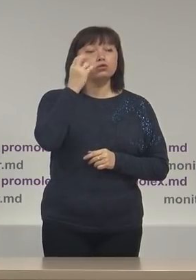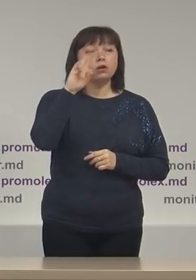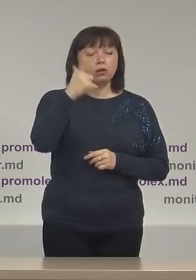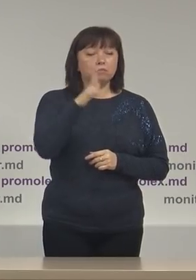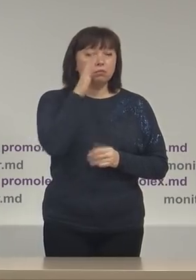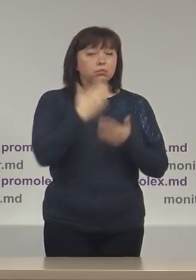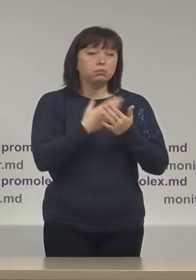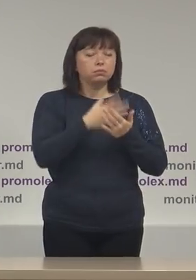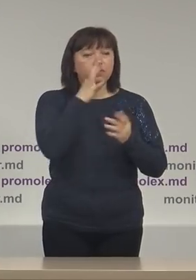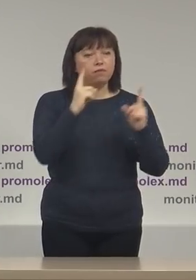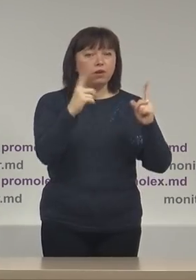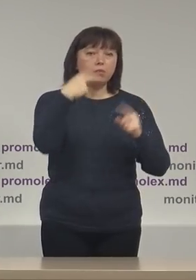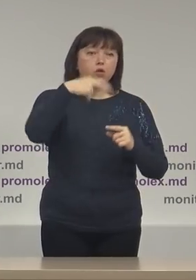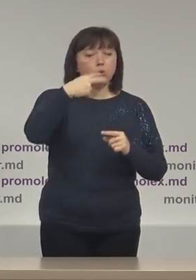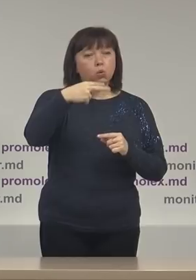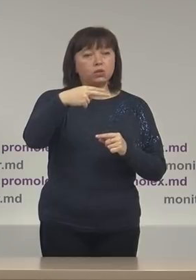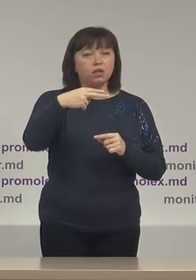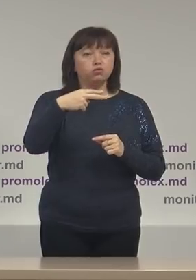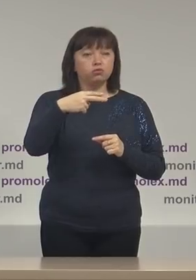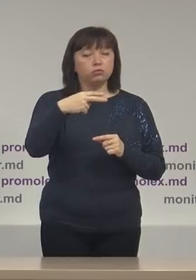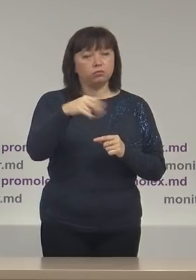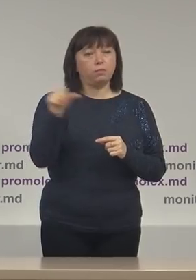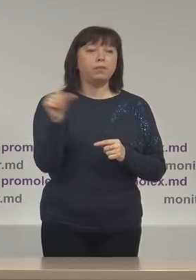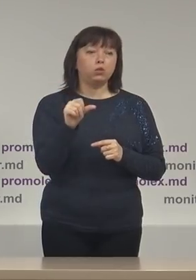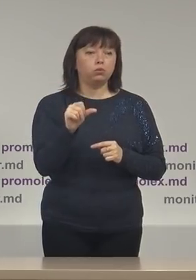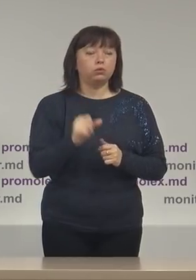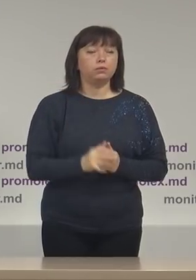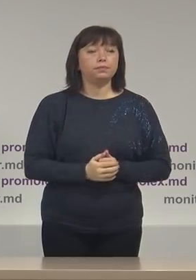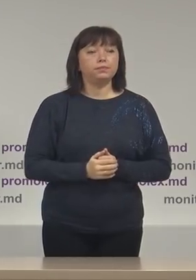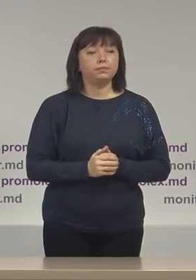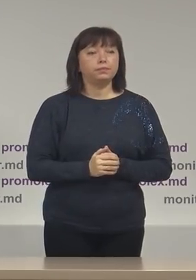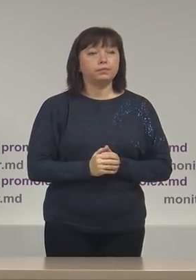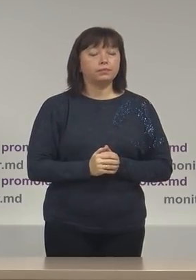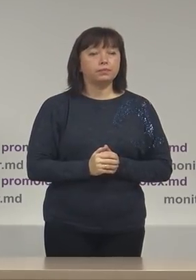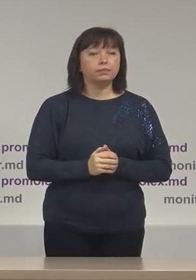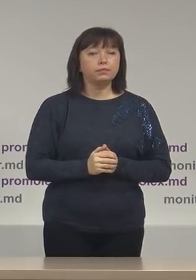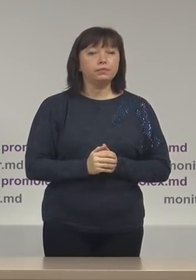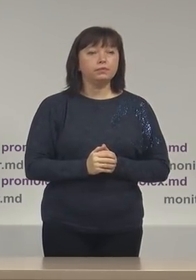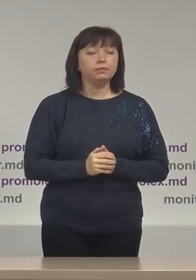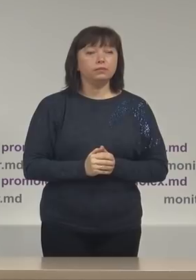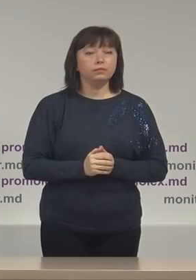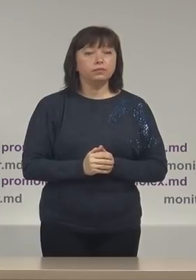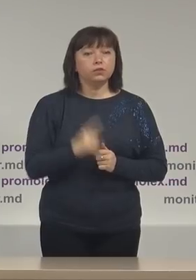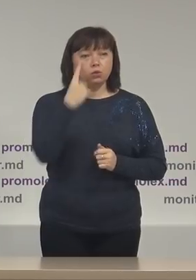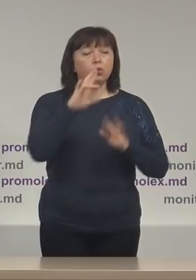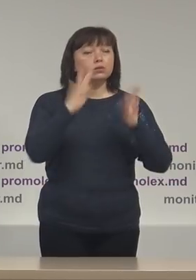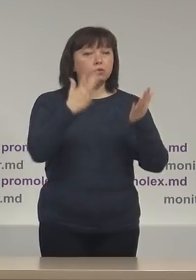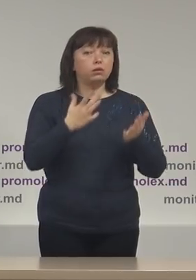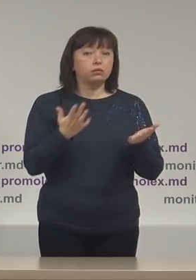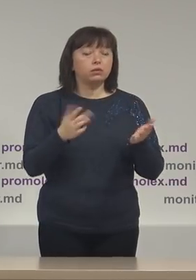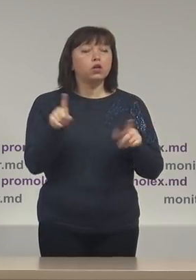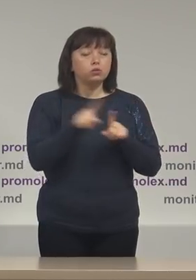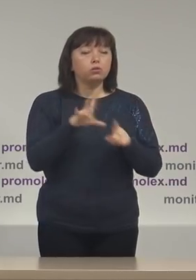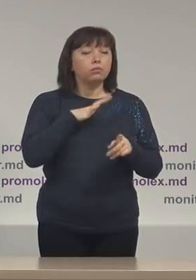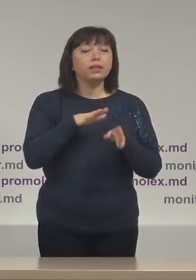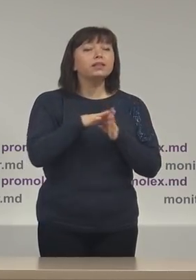de circa 20 de minute. O situație tot de nerespectare